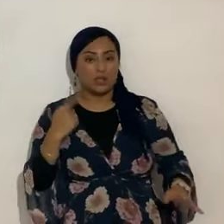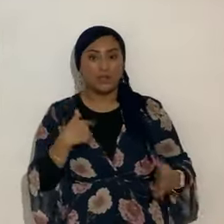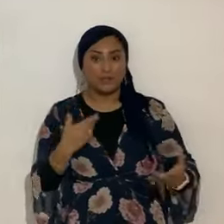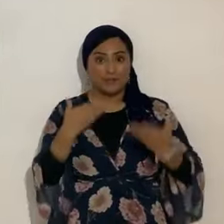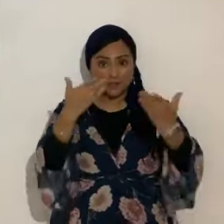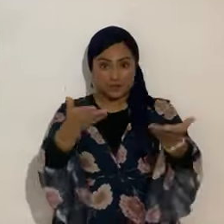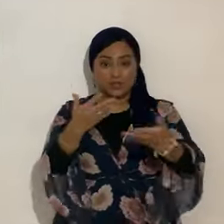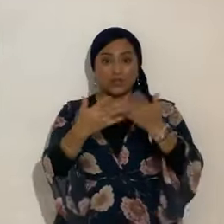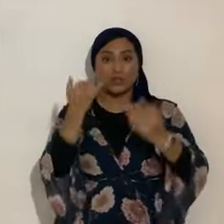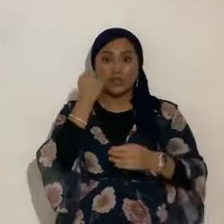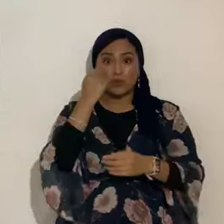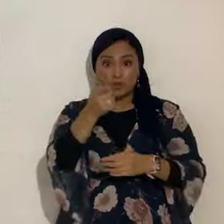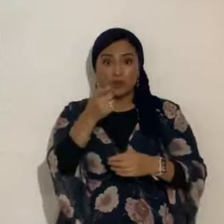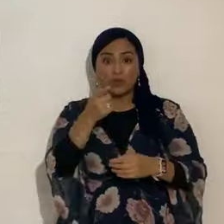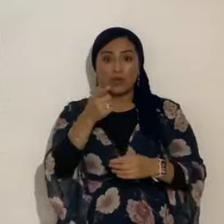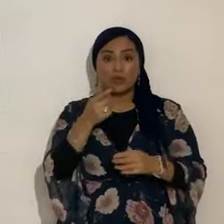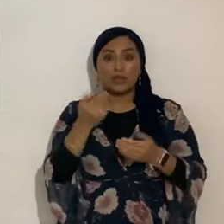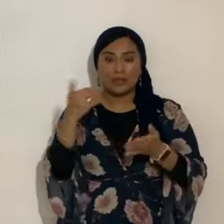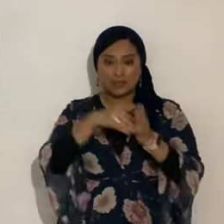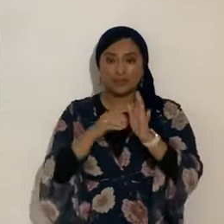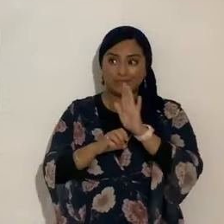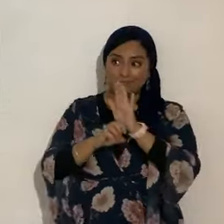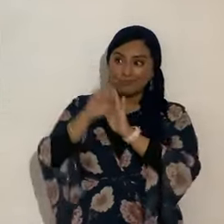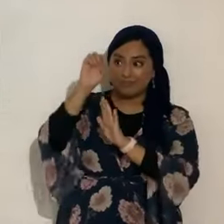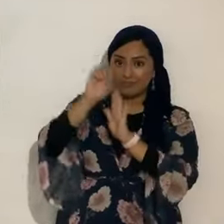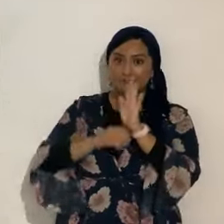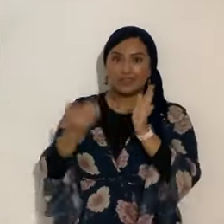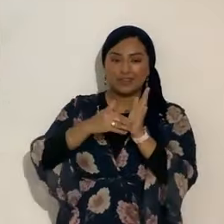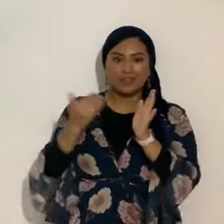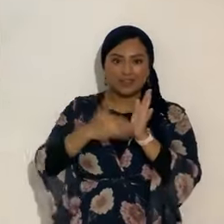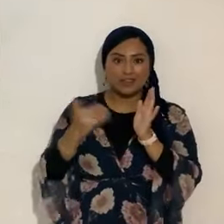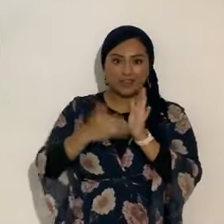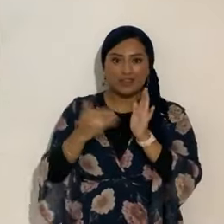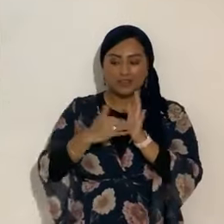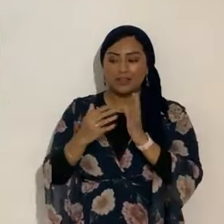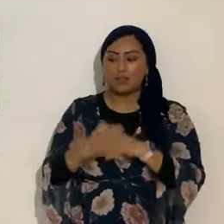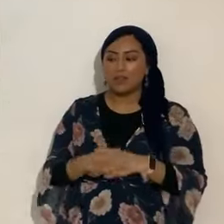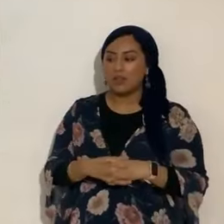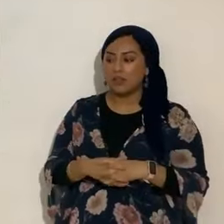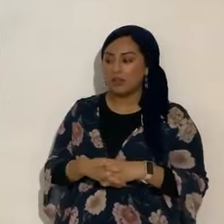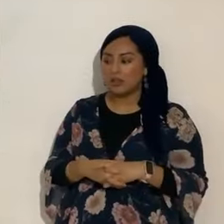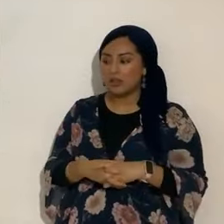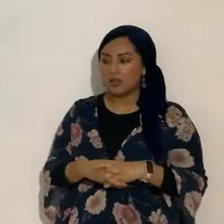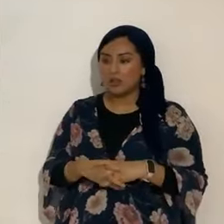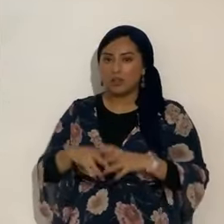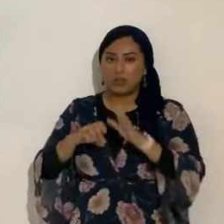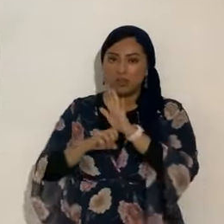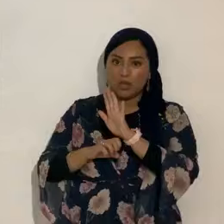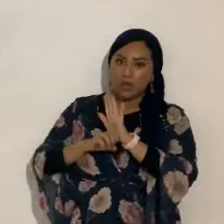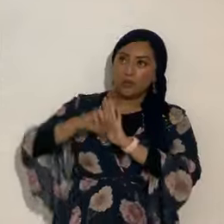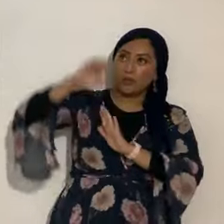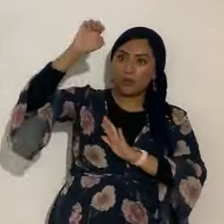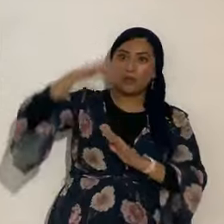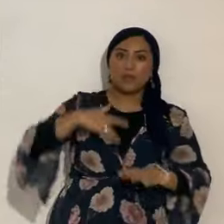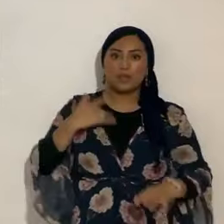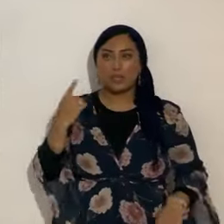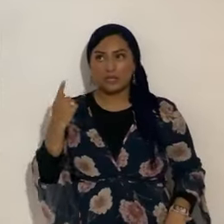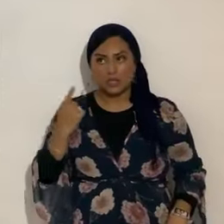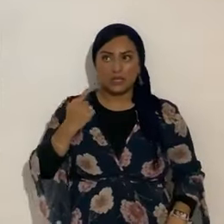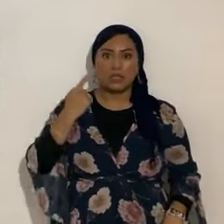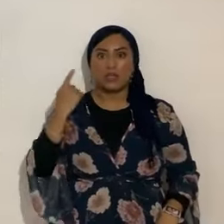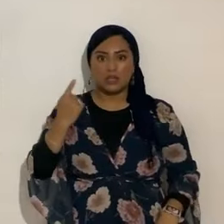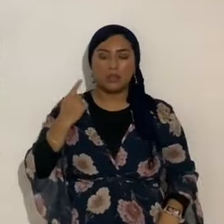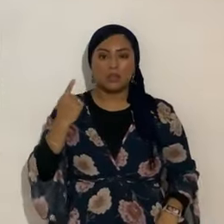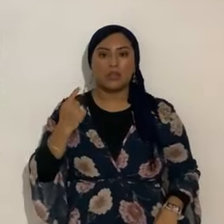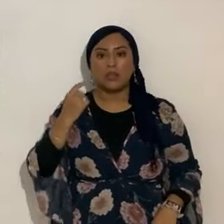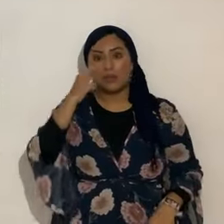consejo. Si tú tienes que estar subiendo elevadores así profunda, hasta el 10º piso y te mareas, es porque